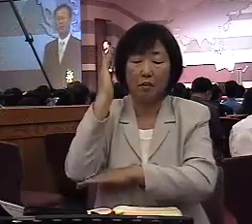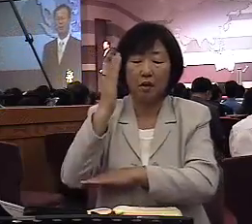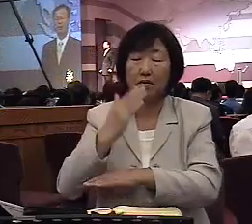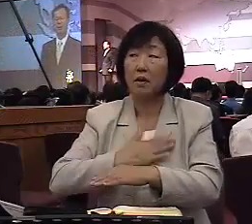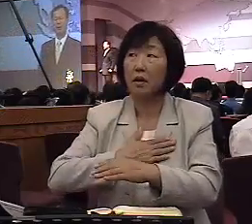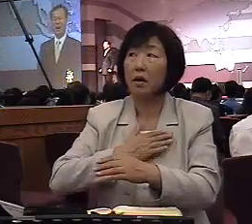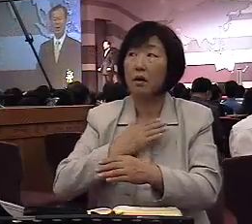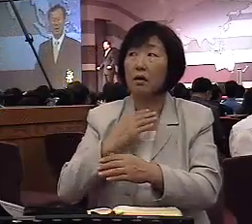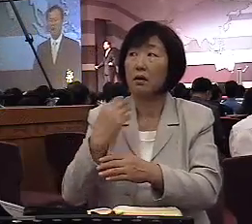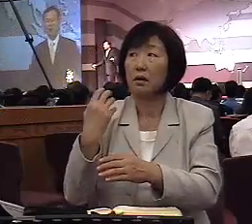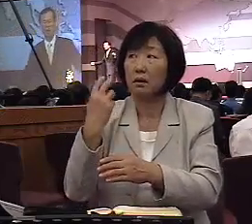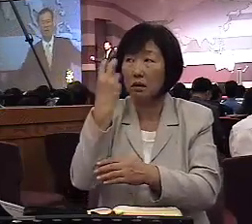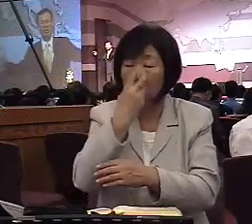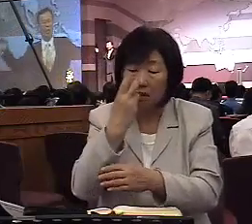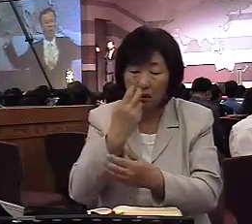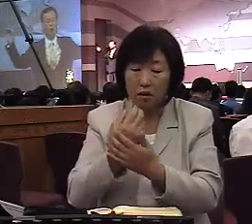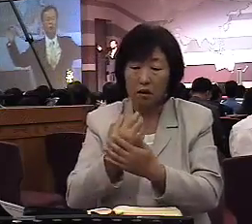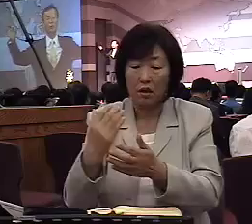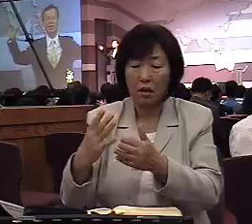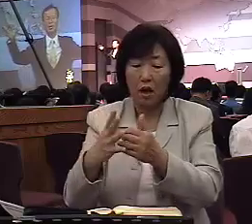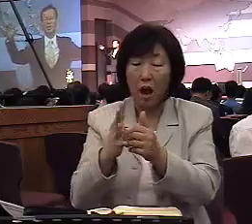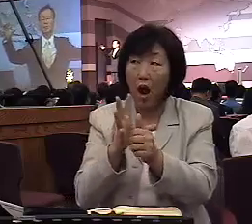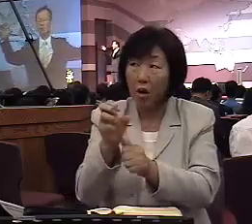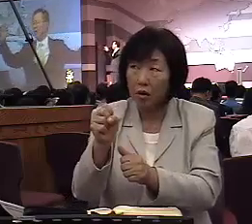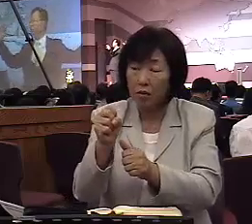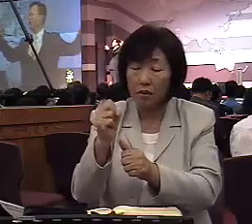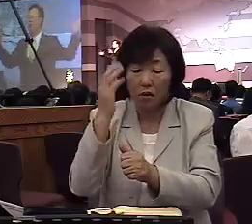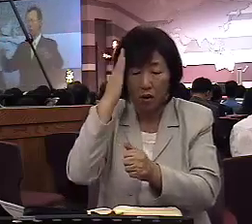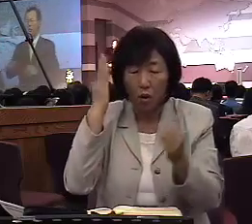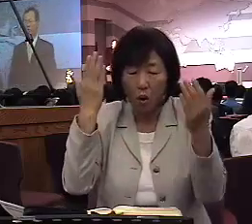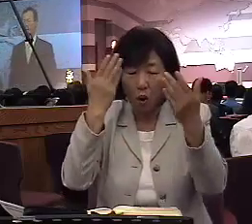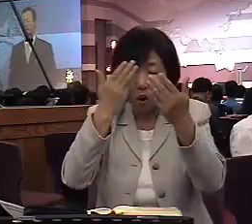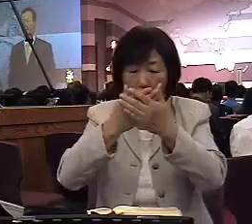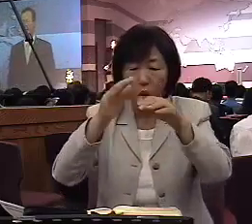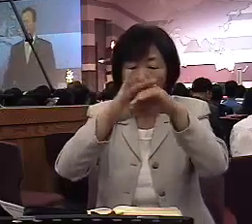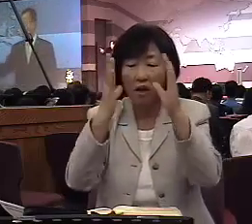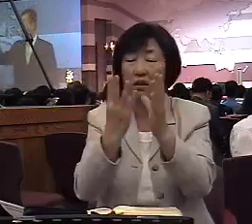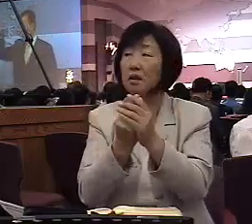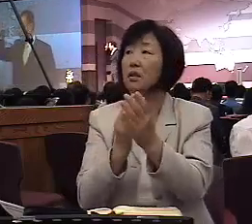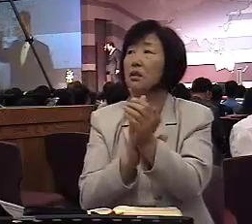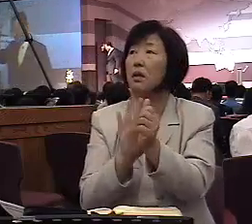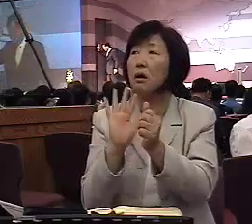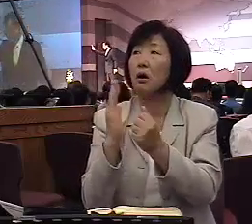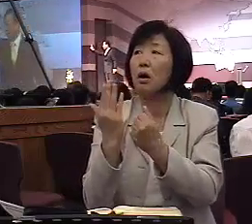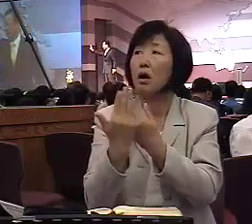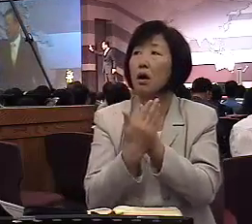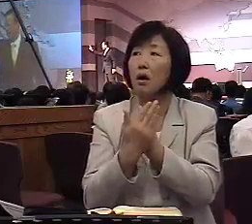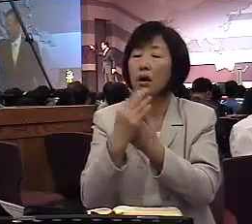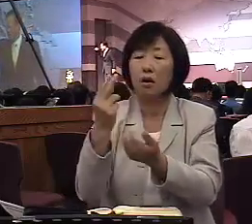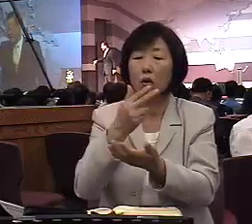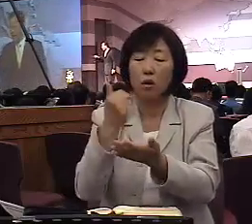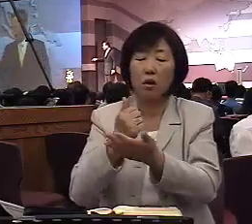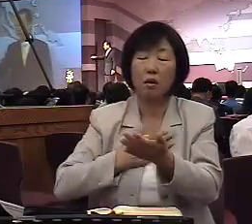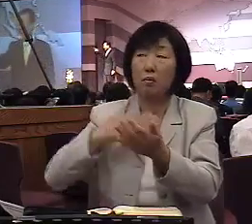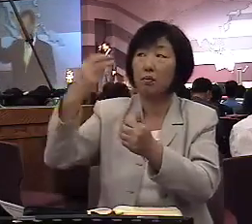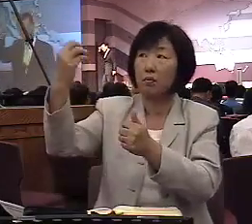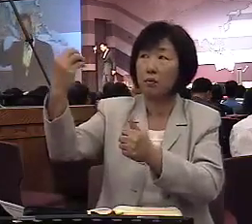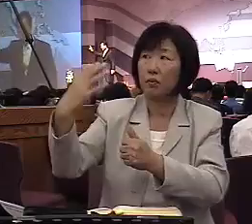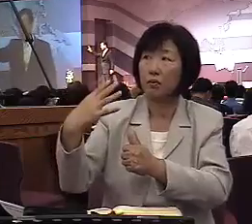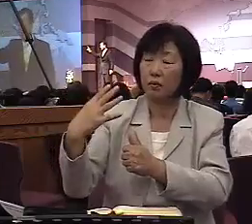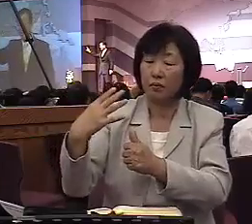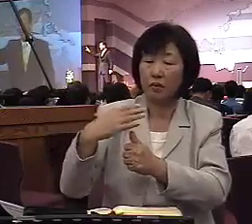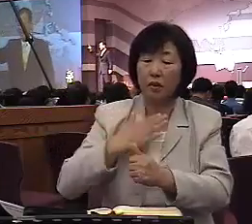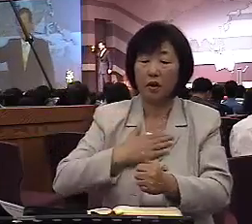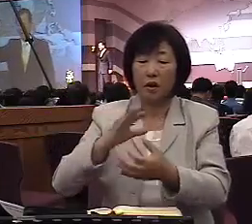지탱해줘요. 나를 삼켜버리는 어두움이 지금 완전히 둘러쌀 때 여호와는 나의 빛이다. 이 가운데도